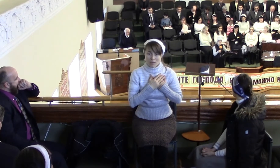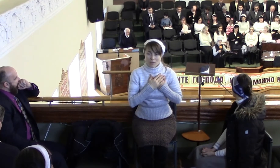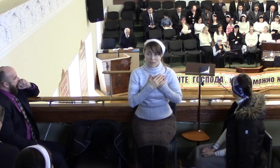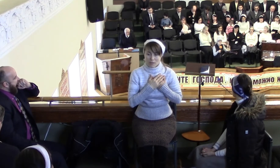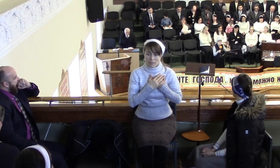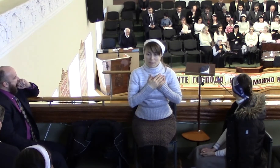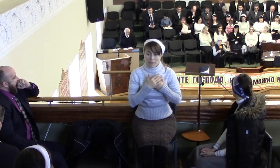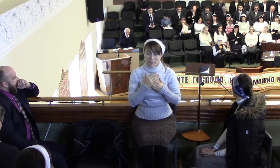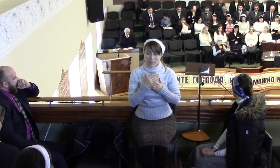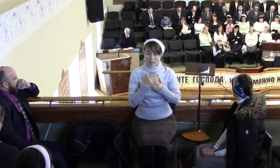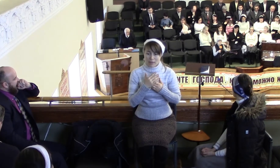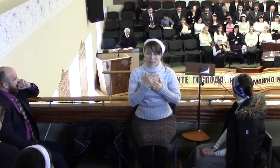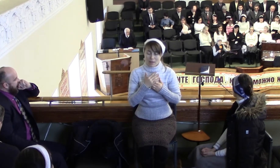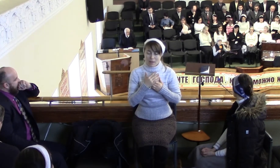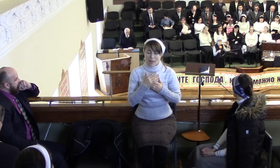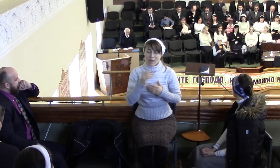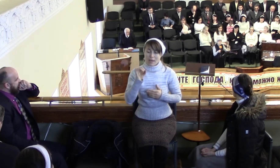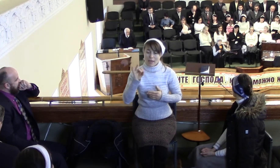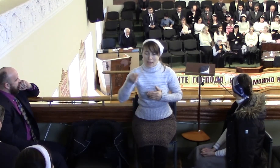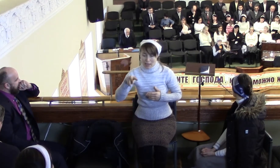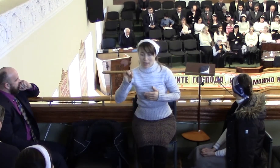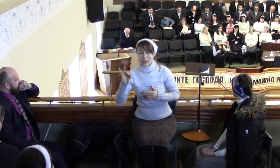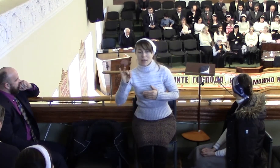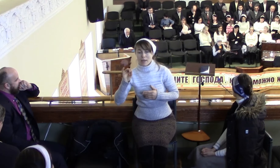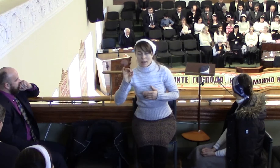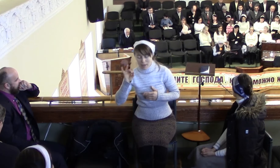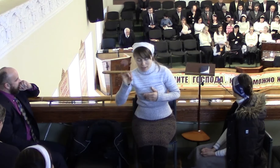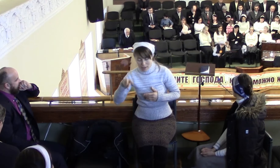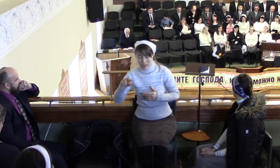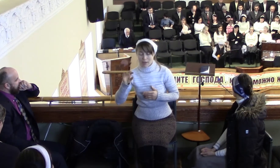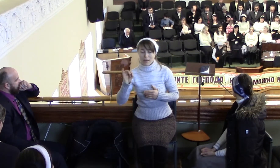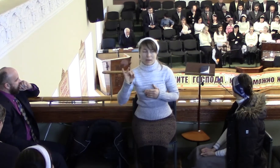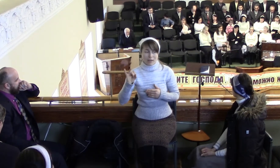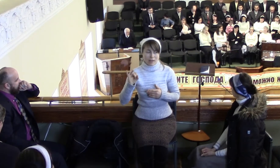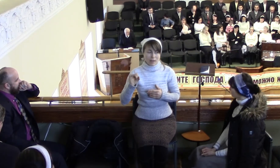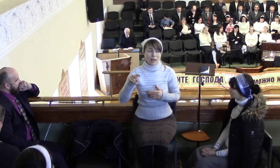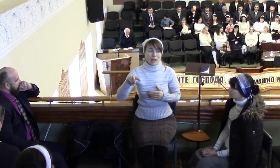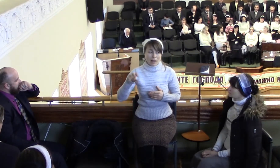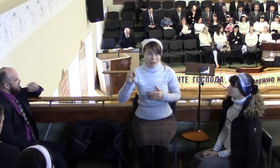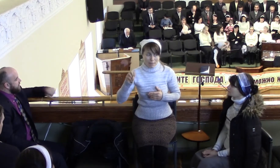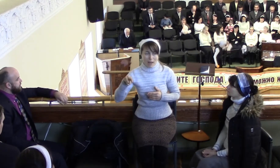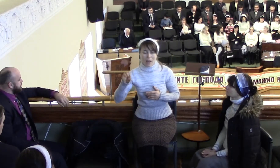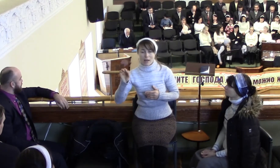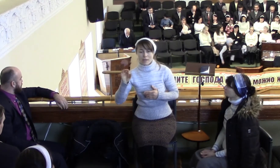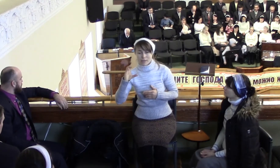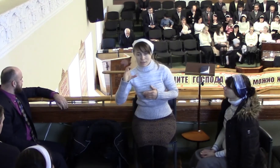Или лама Савафани. Аминь.